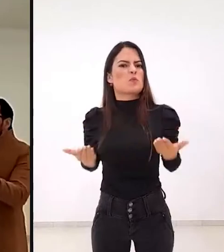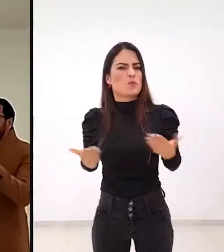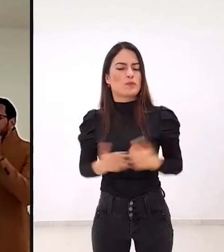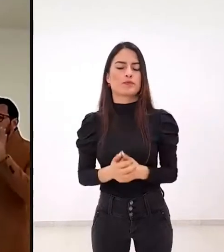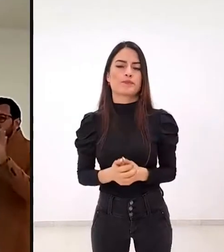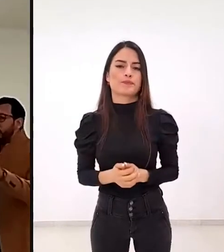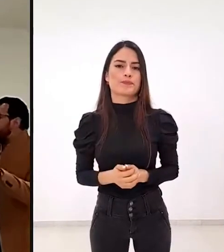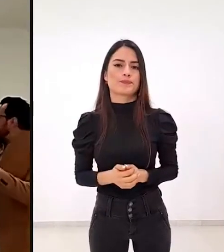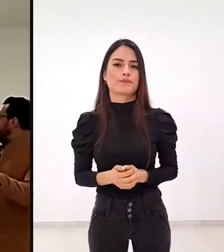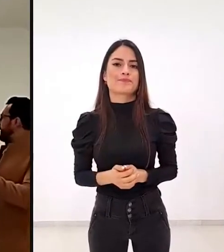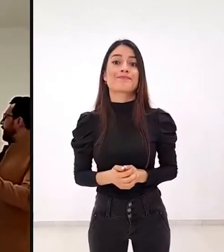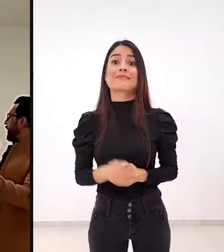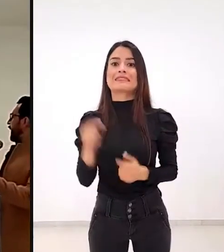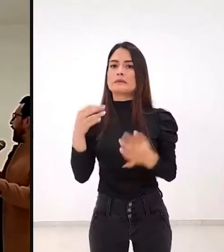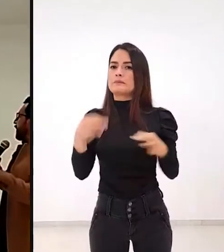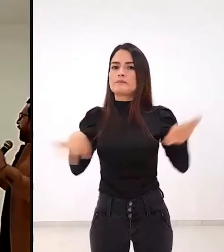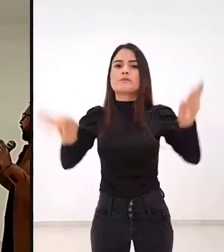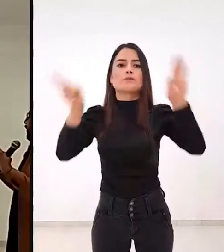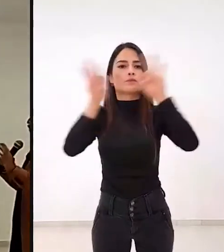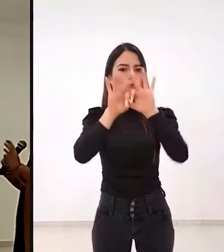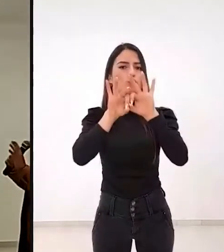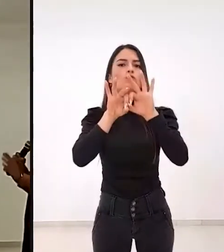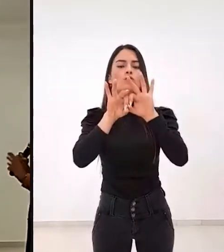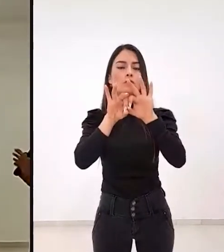y eso es muy importante